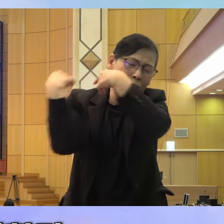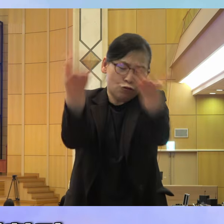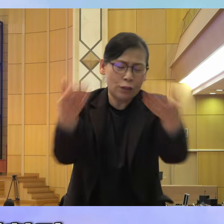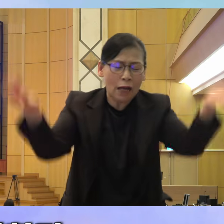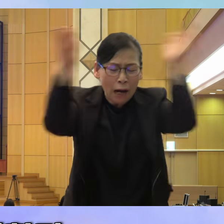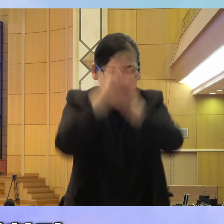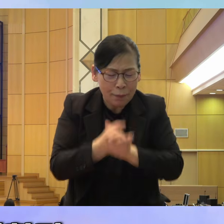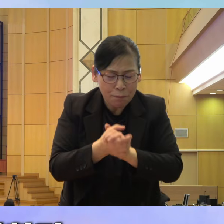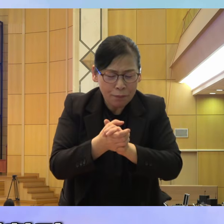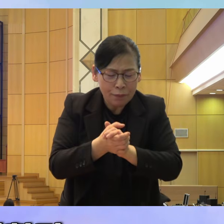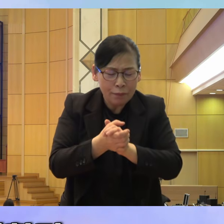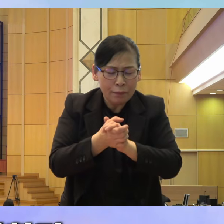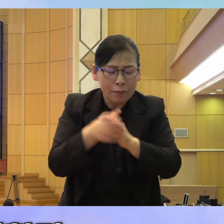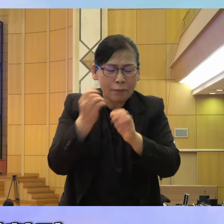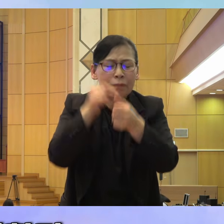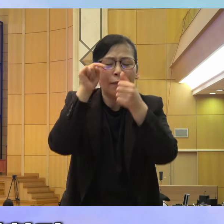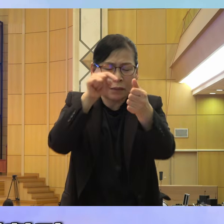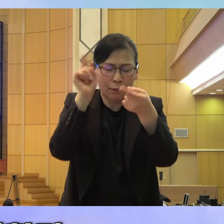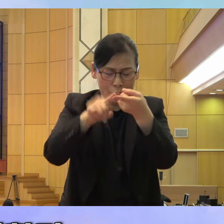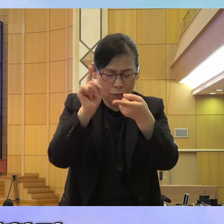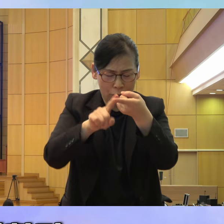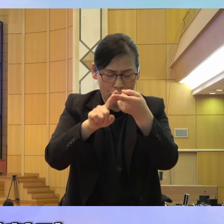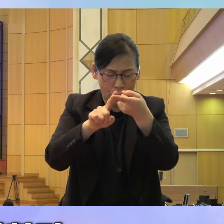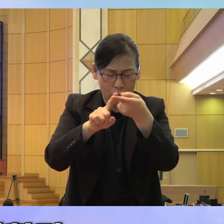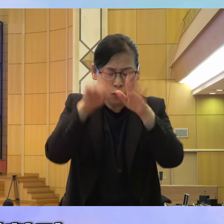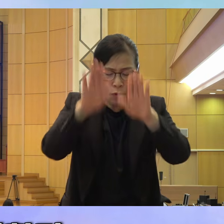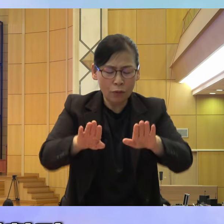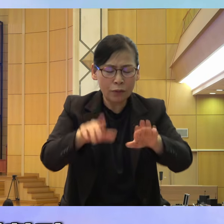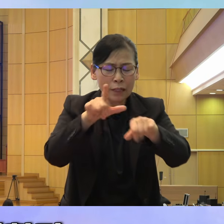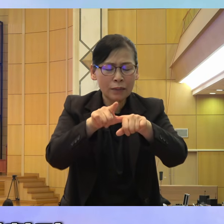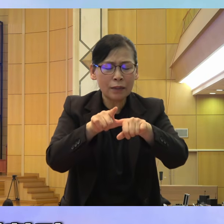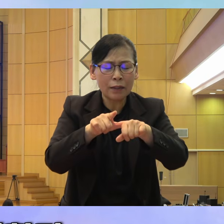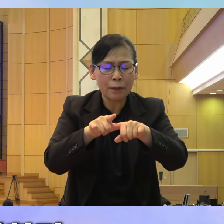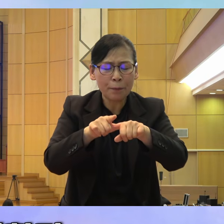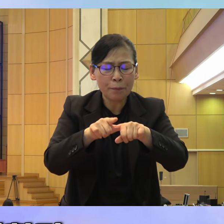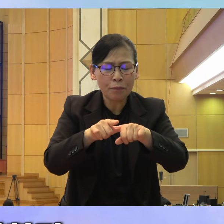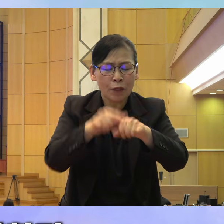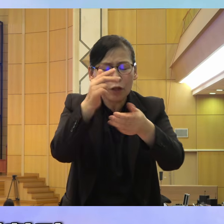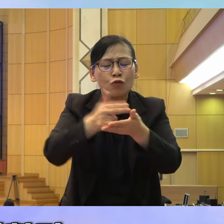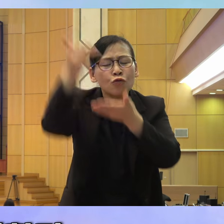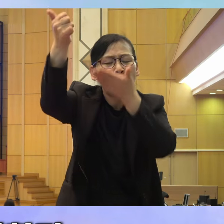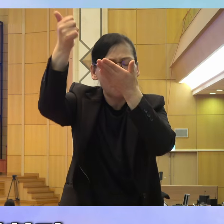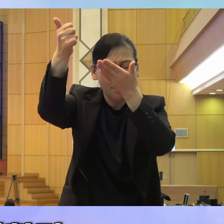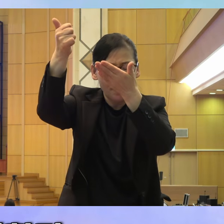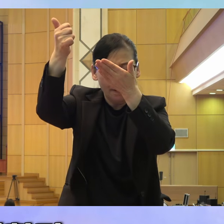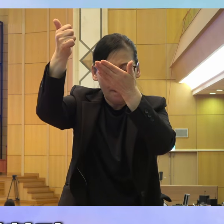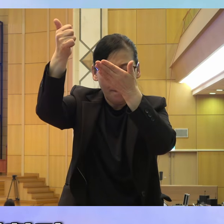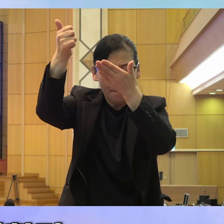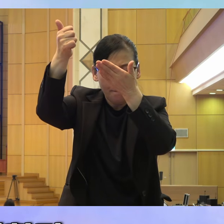주리라 하여 싸운즉. 오늘 이 시간 우리는 주님 앞에